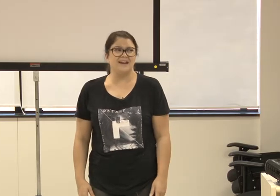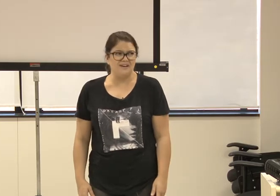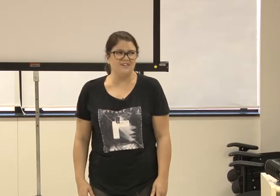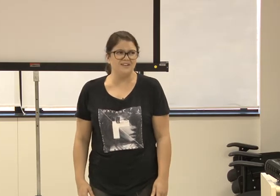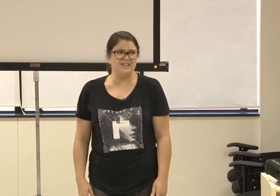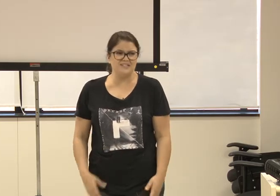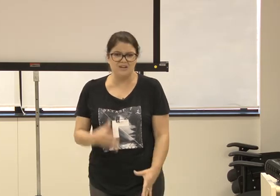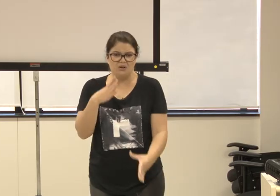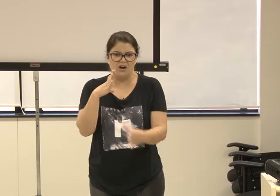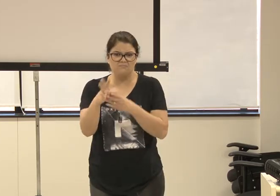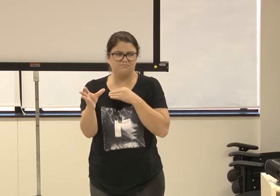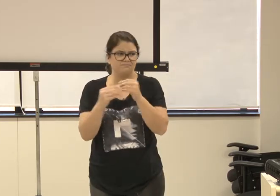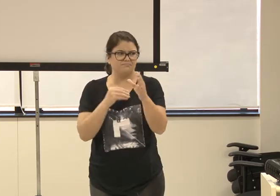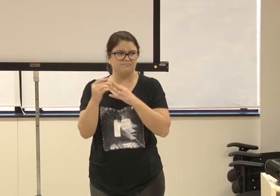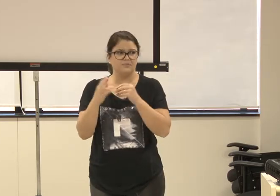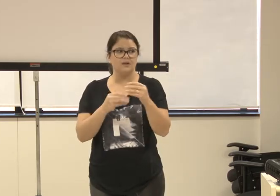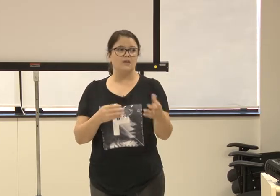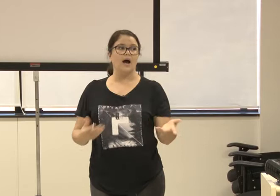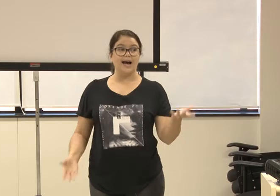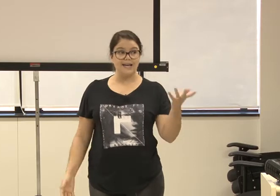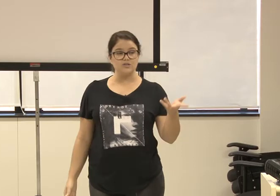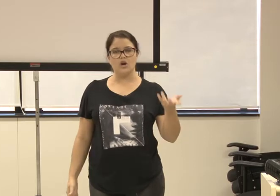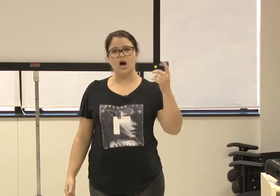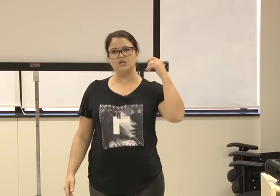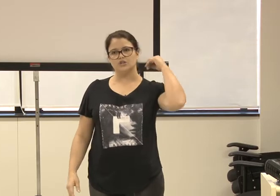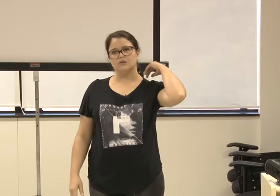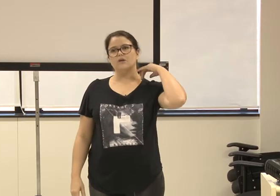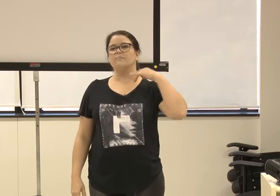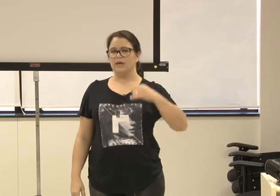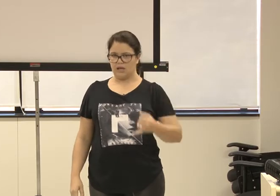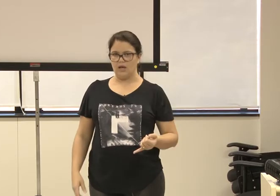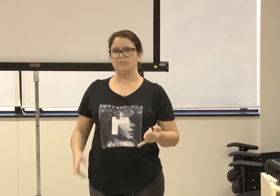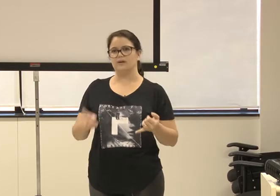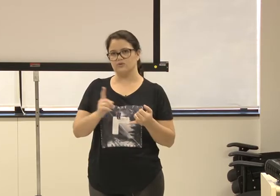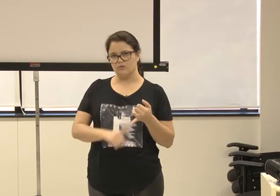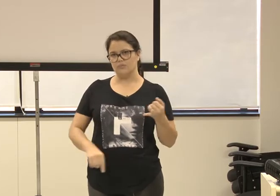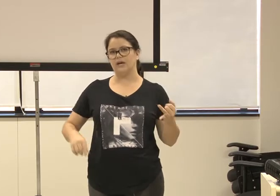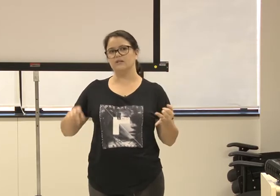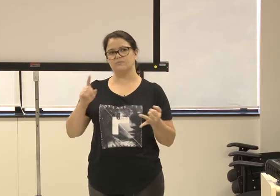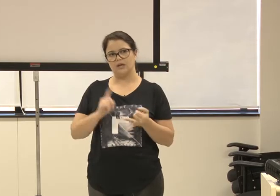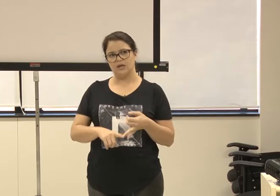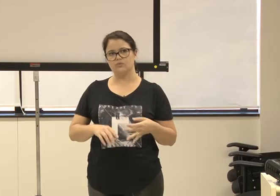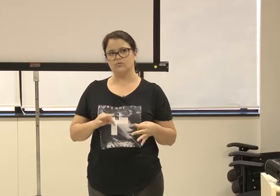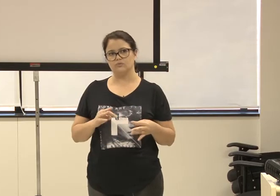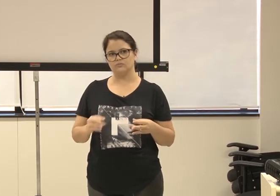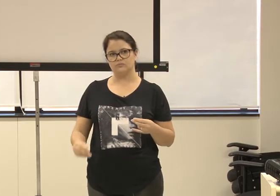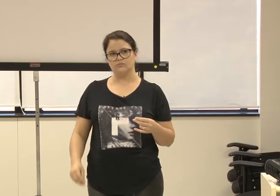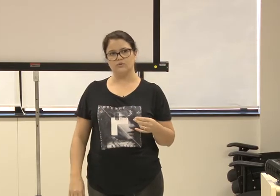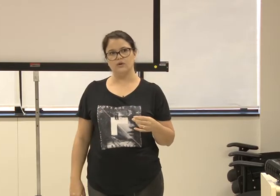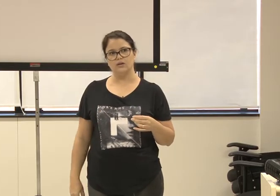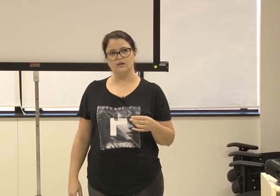a franquia, se ele não... Aí a sorte, peguei os documentos, peguei tudo. Oi?